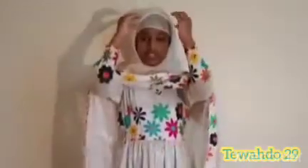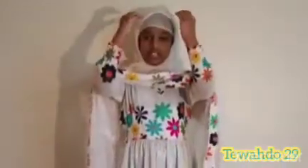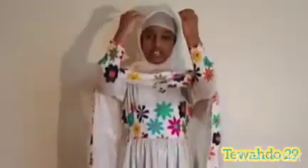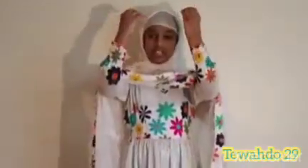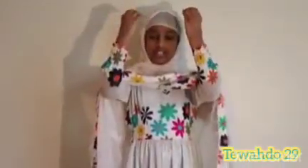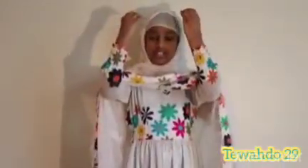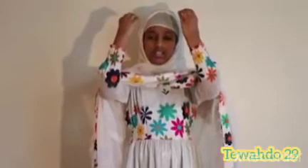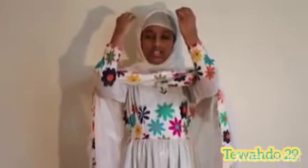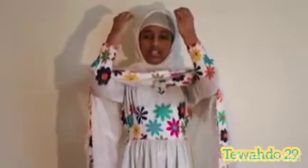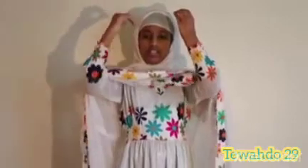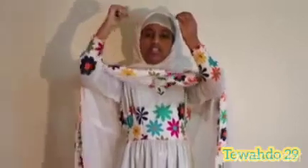ሆሳዕና